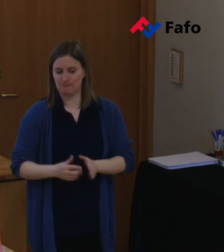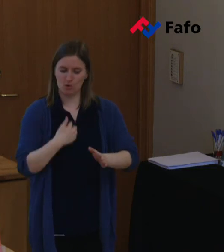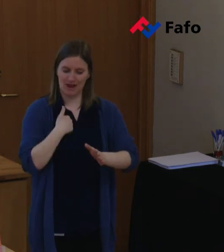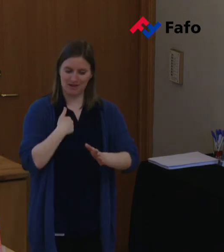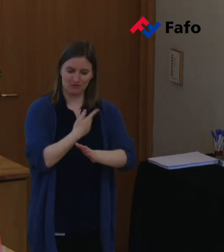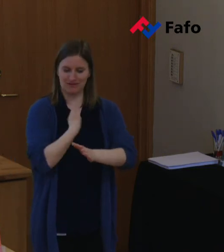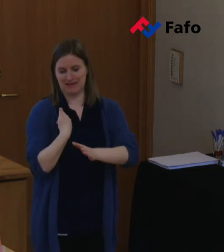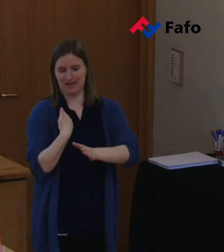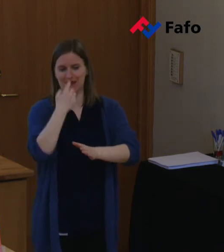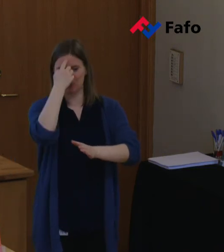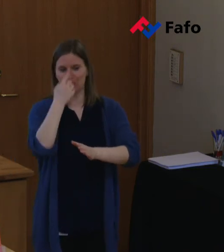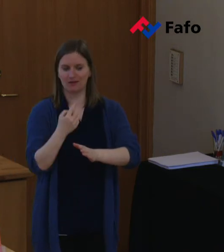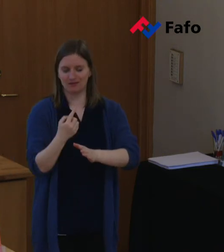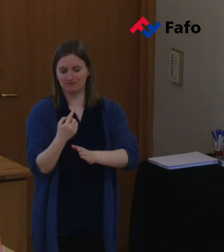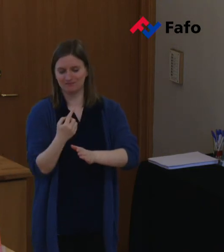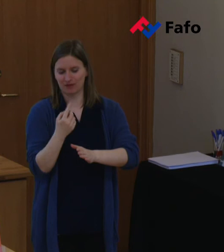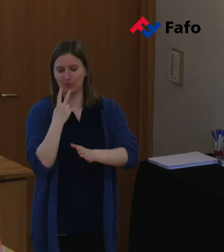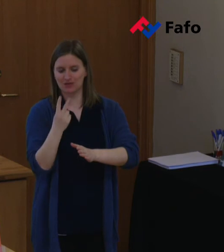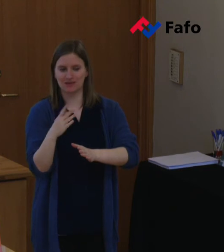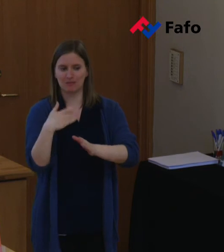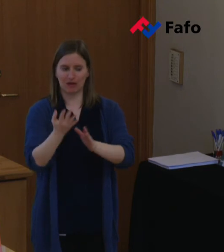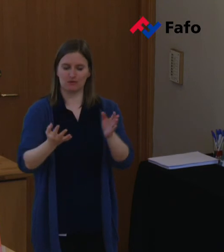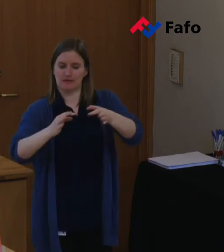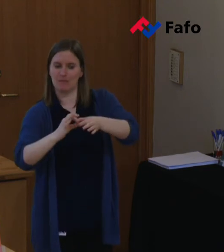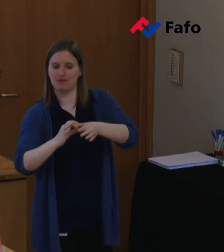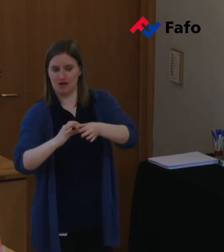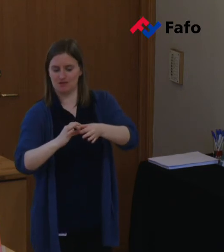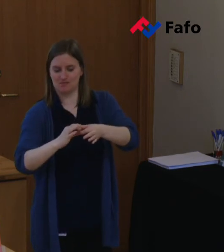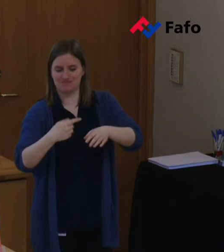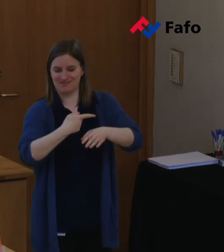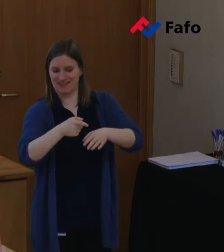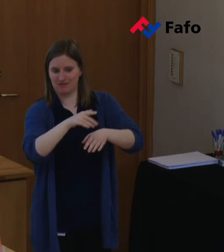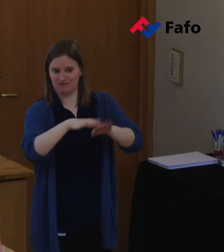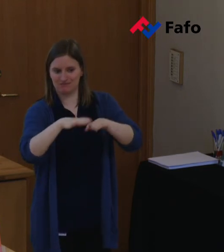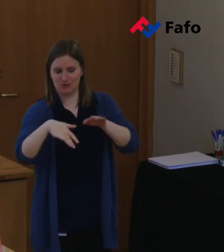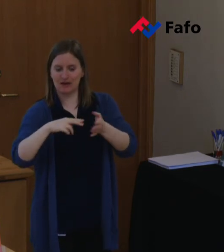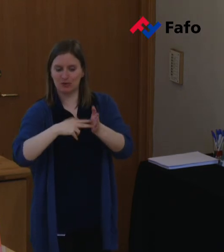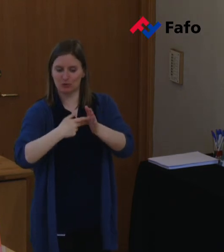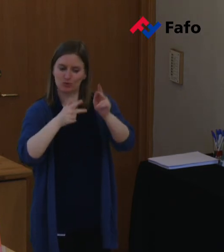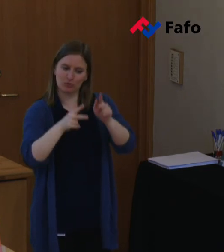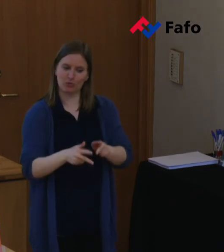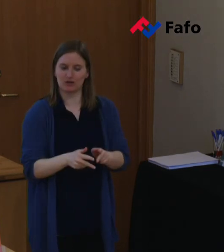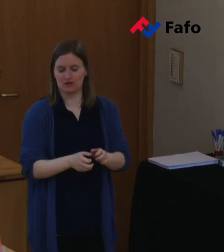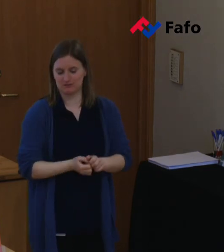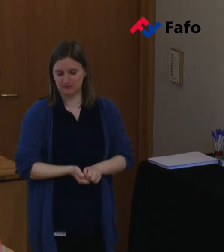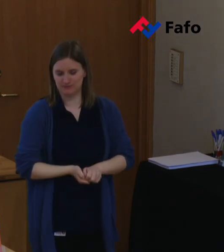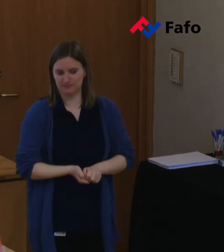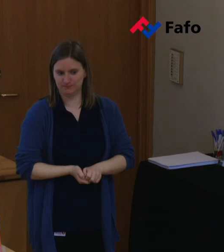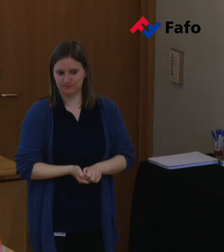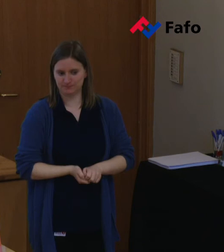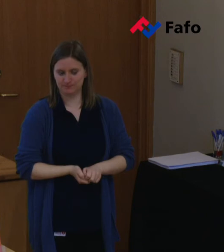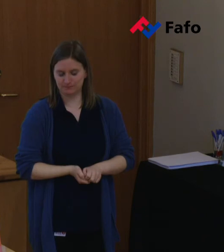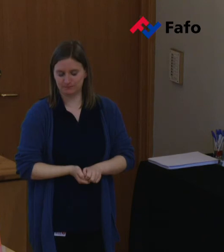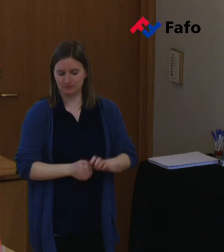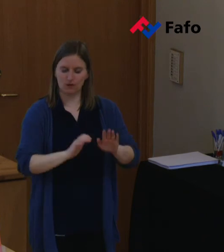vi tror at man må se mer i sammenheng disse forskjellige metodene man bruker og for å